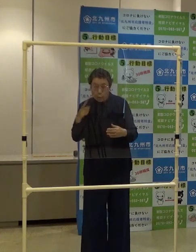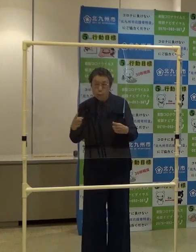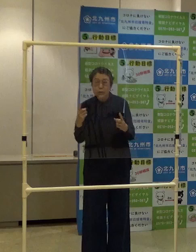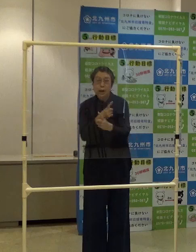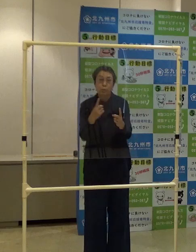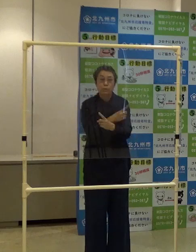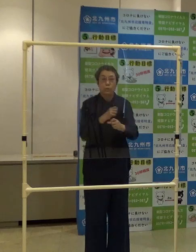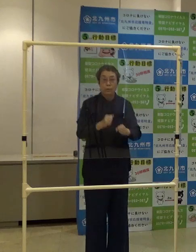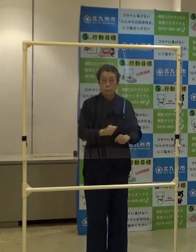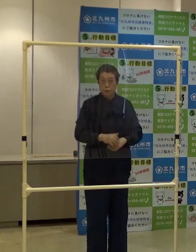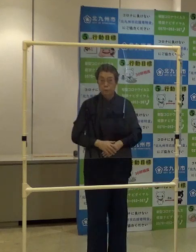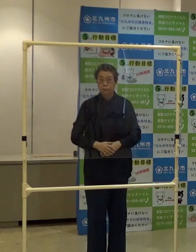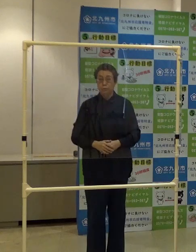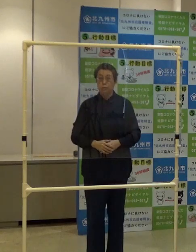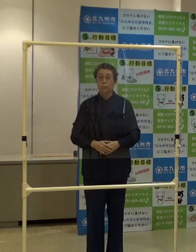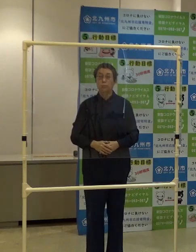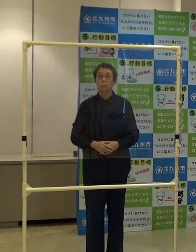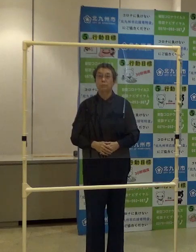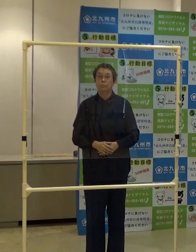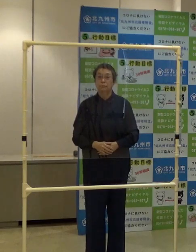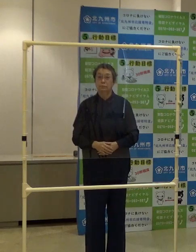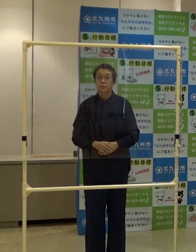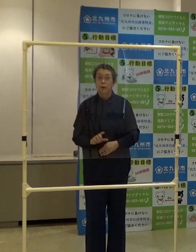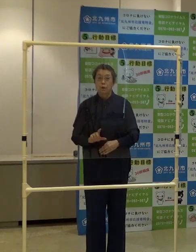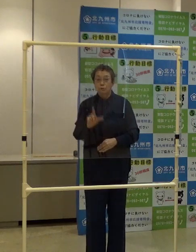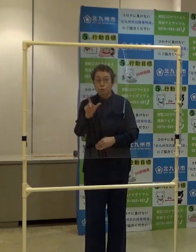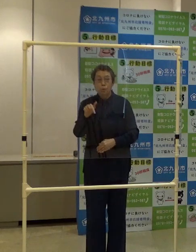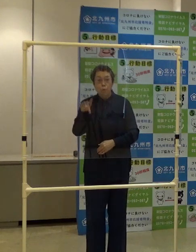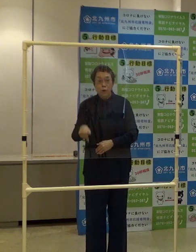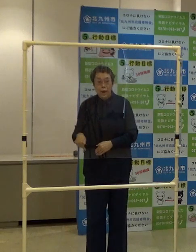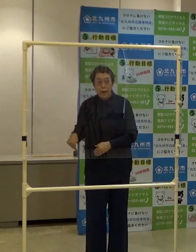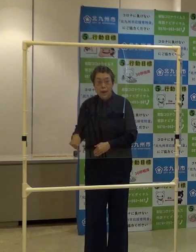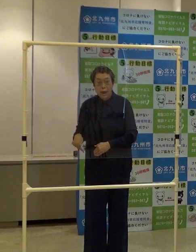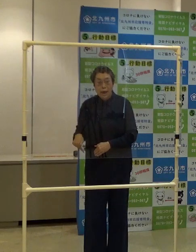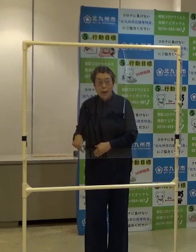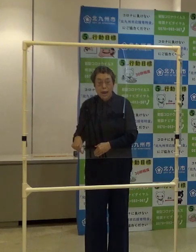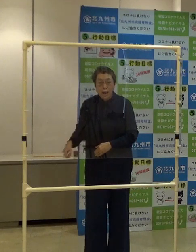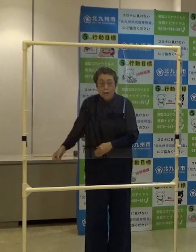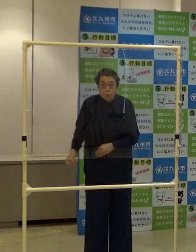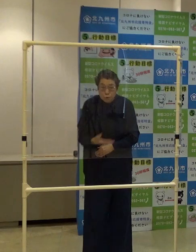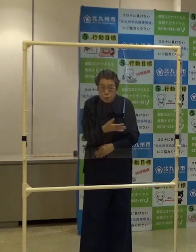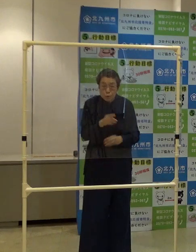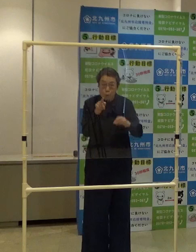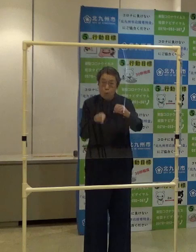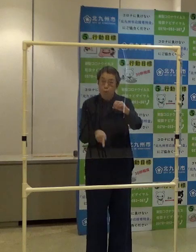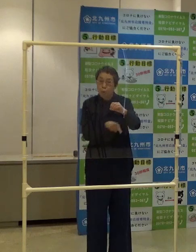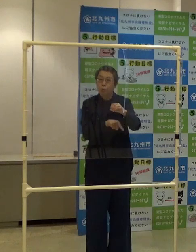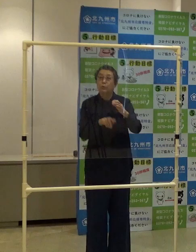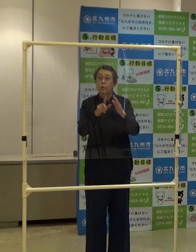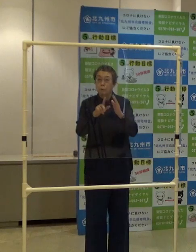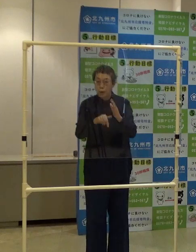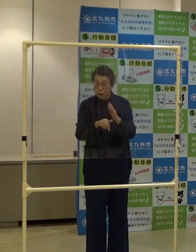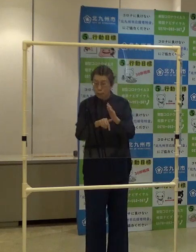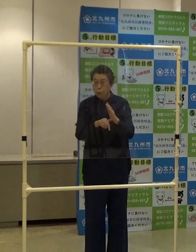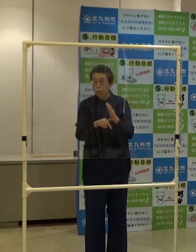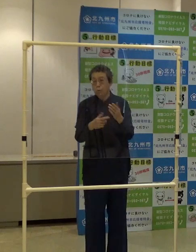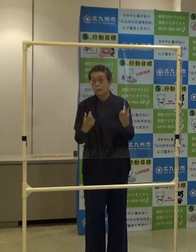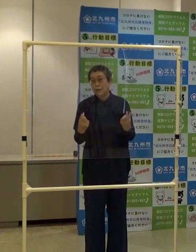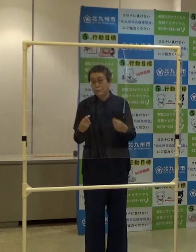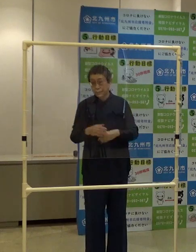で、でその中でですね、上下水道局においてもそのこのハザード